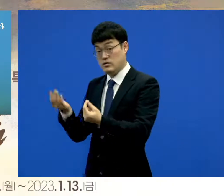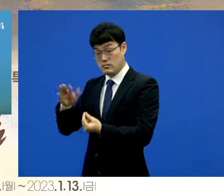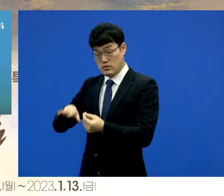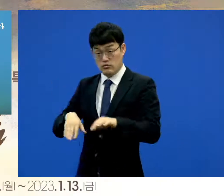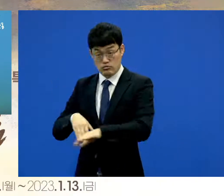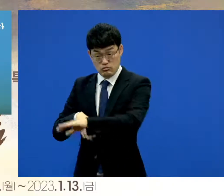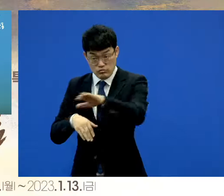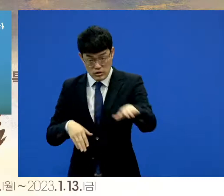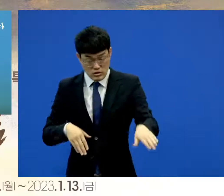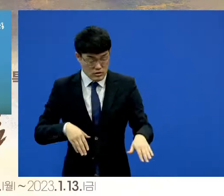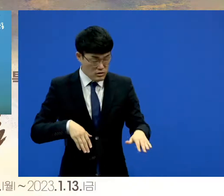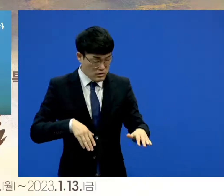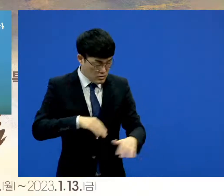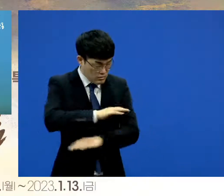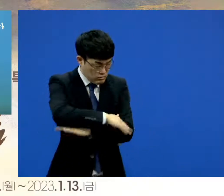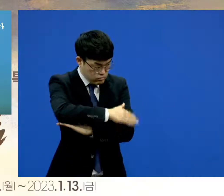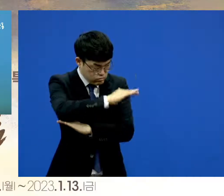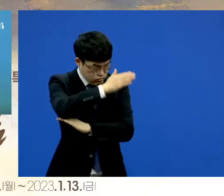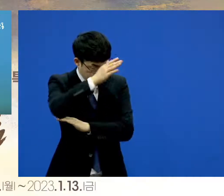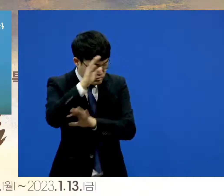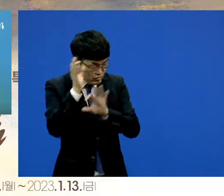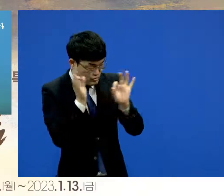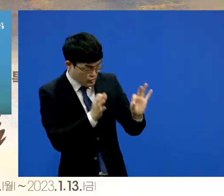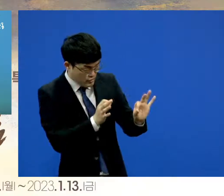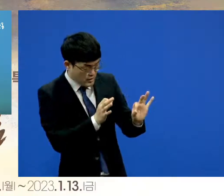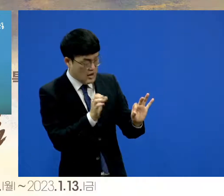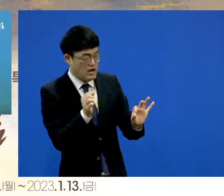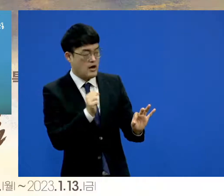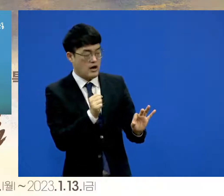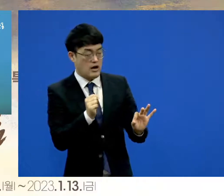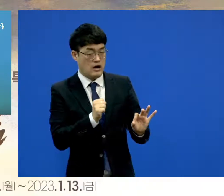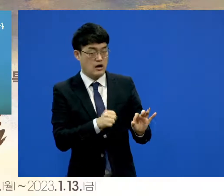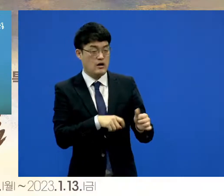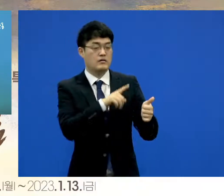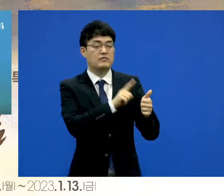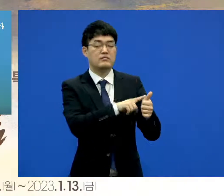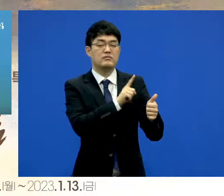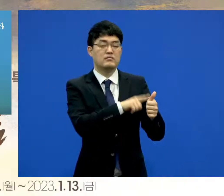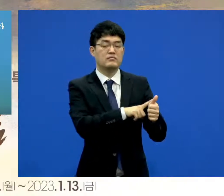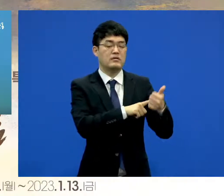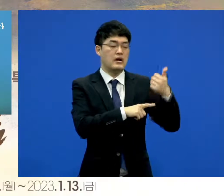돼요. 무엇을 느끼죠? 다른 길이 없다는 거예요.